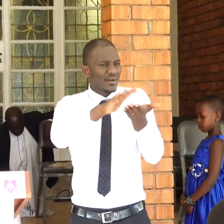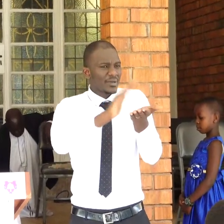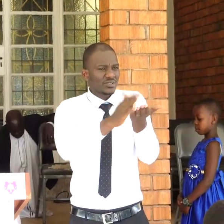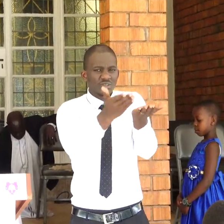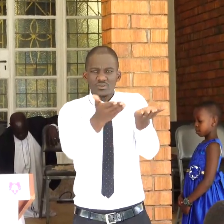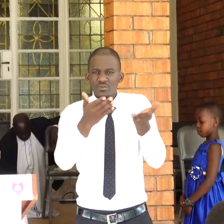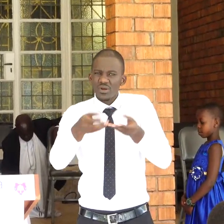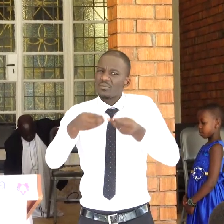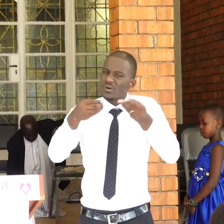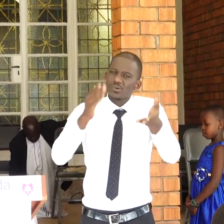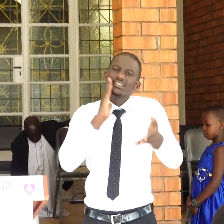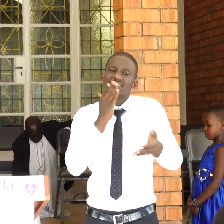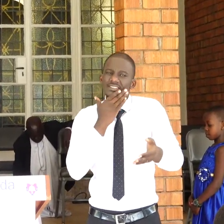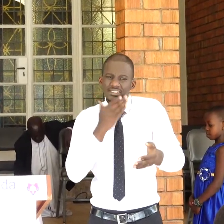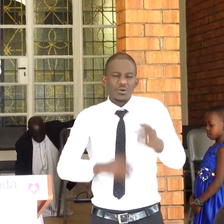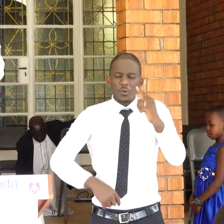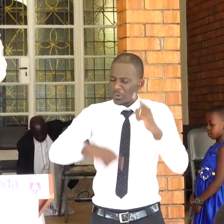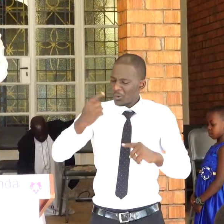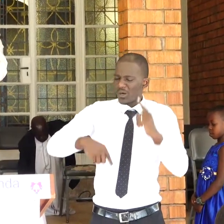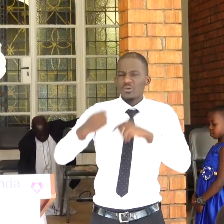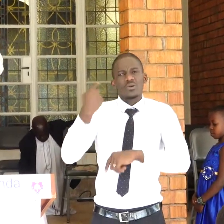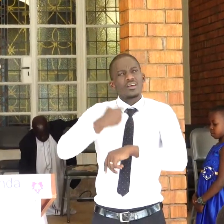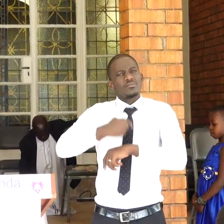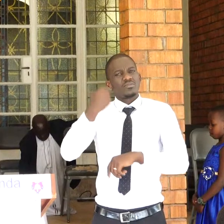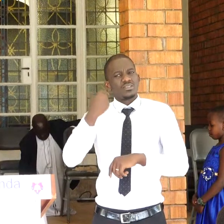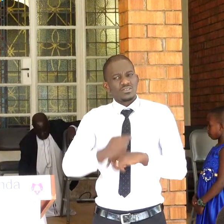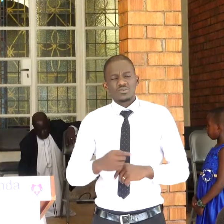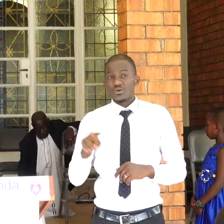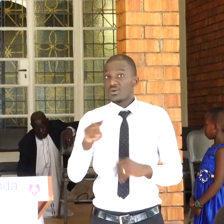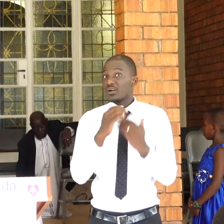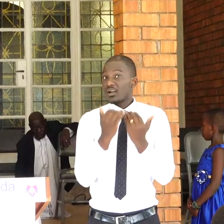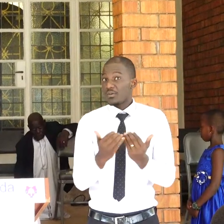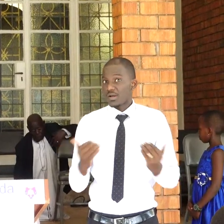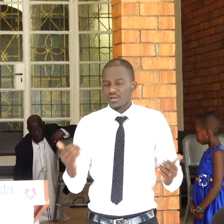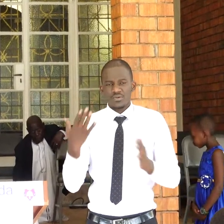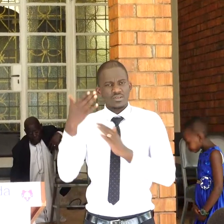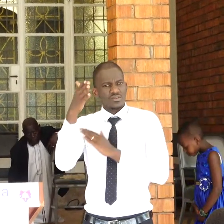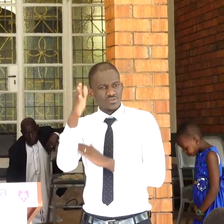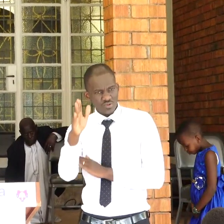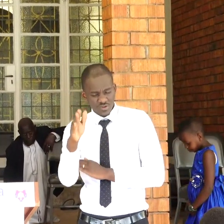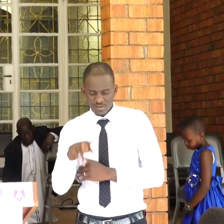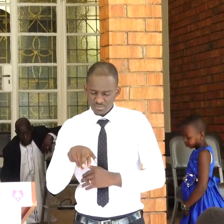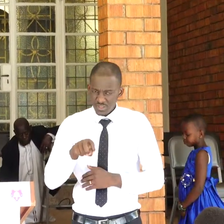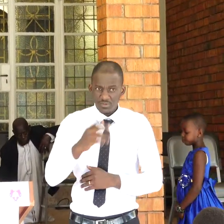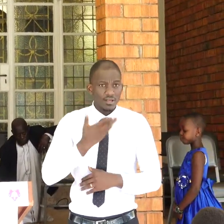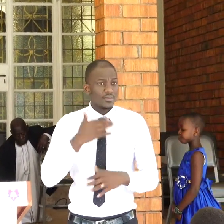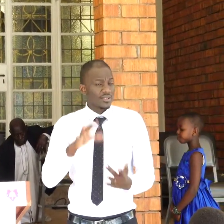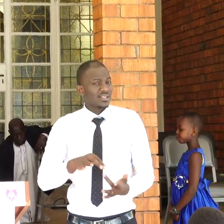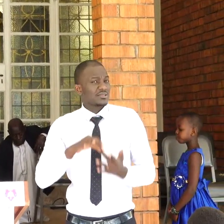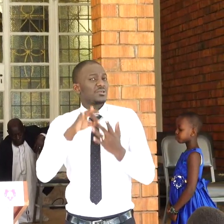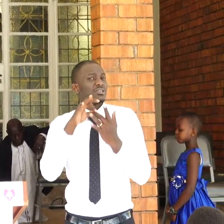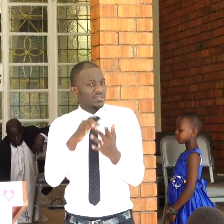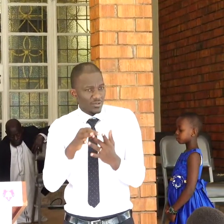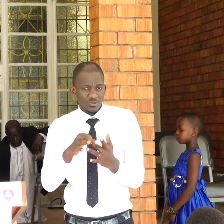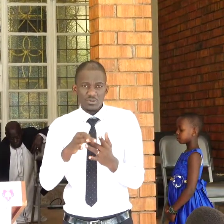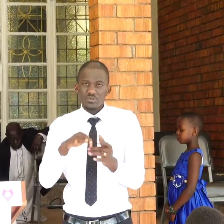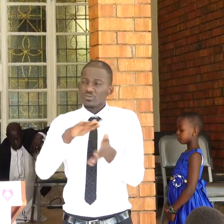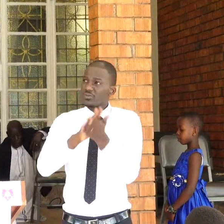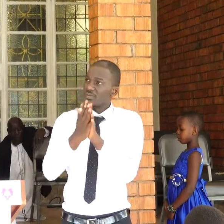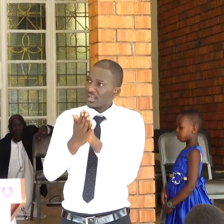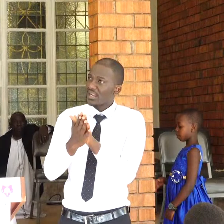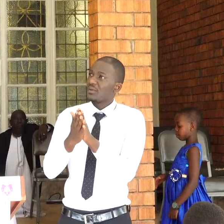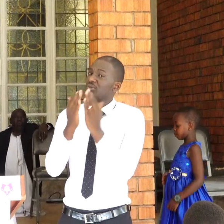ekisa okuwangula bulijjo ng'abaana ba Katonda mutambule nga muliko ekyenjawulo ekibafuula abaana be